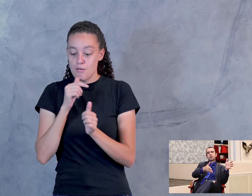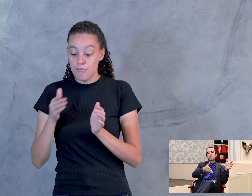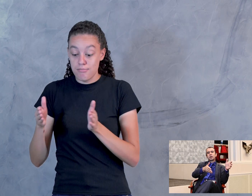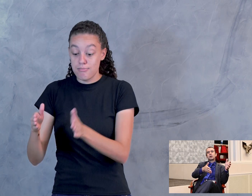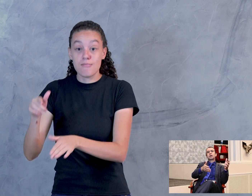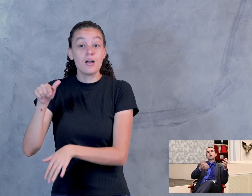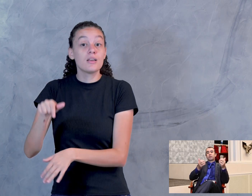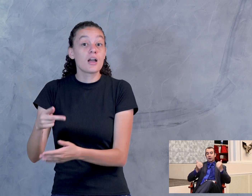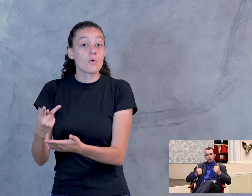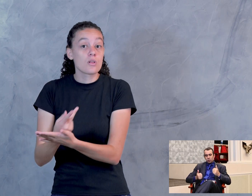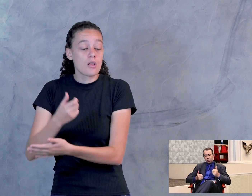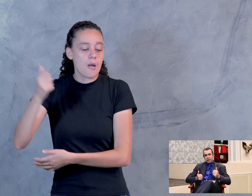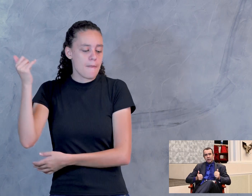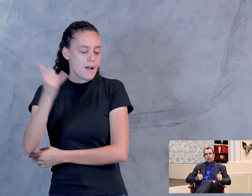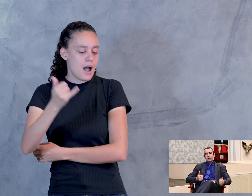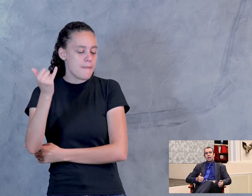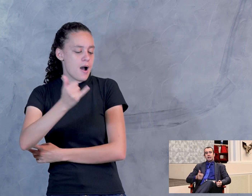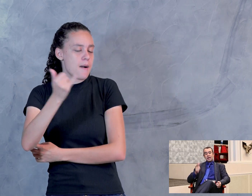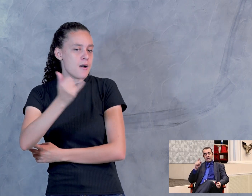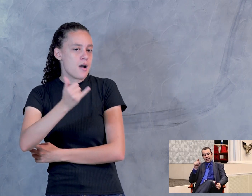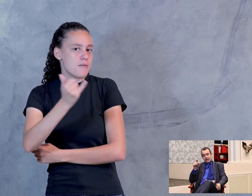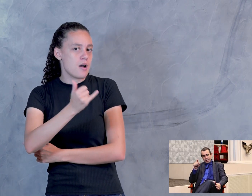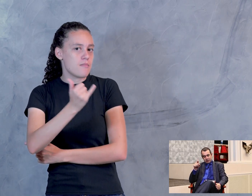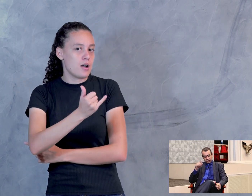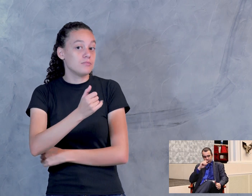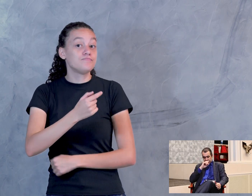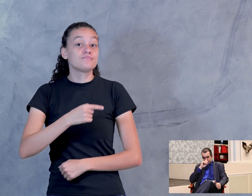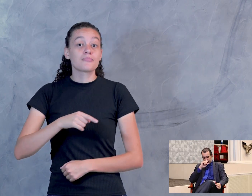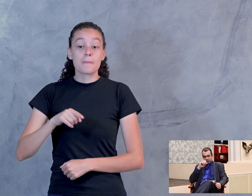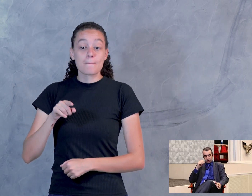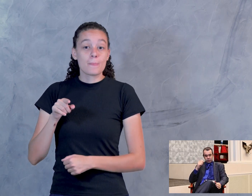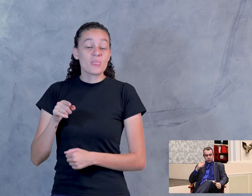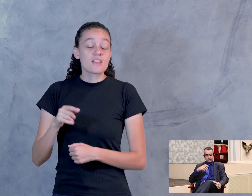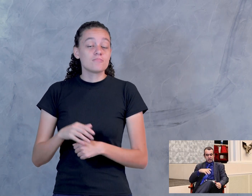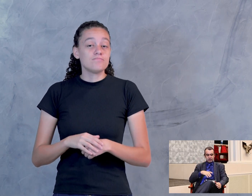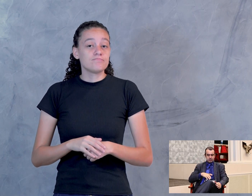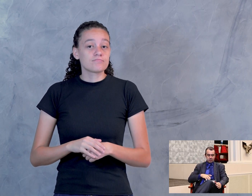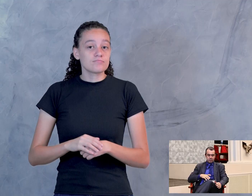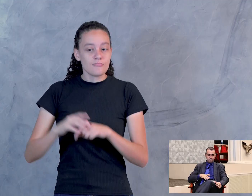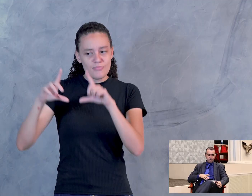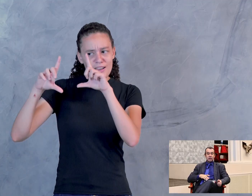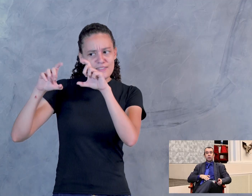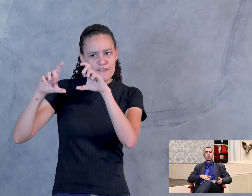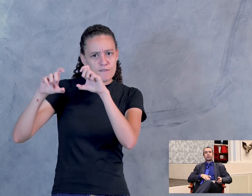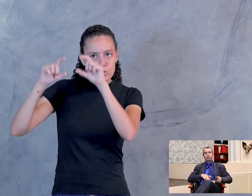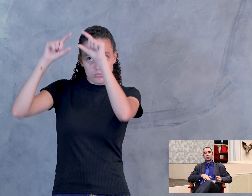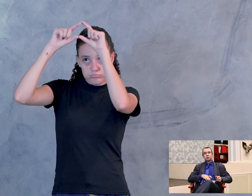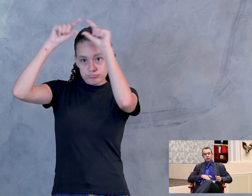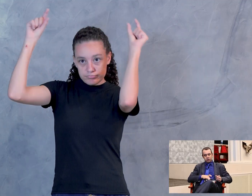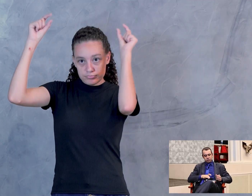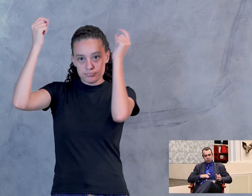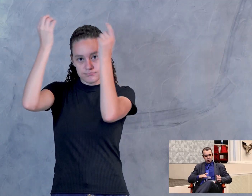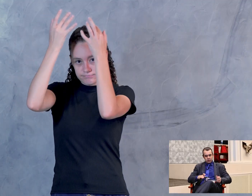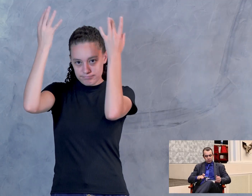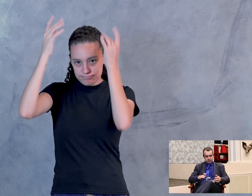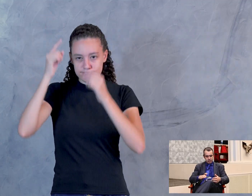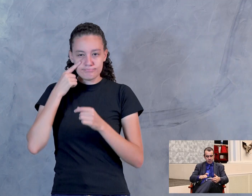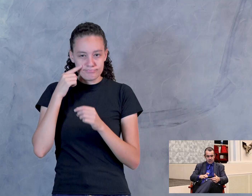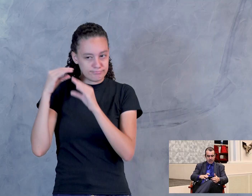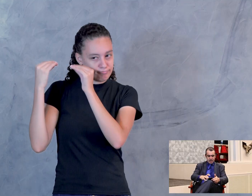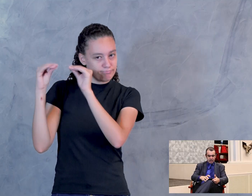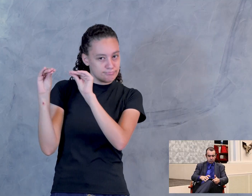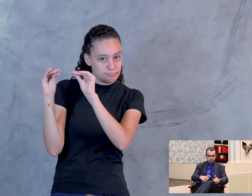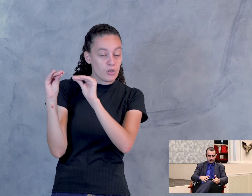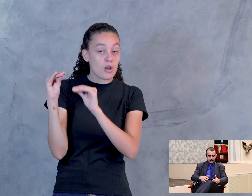rio, falou com ele, e aquele acontecimento que vocês viram a foto que nós colocamos